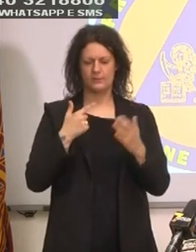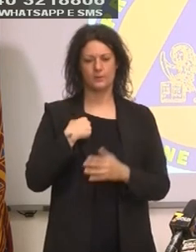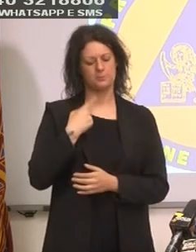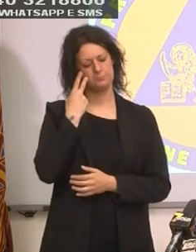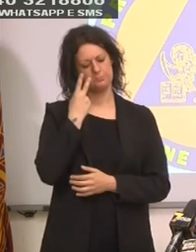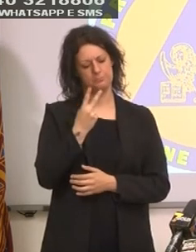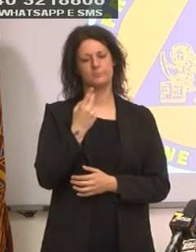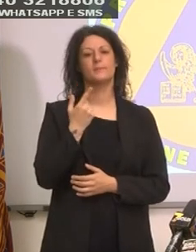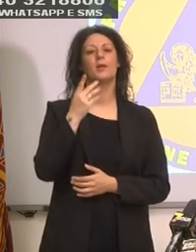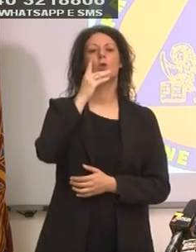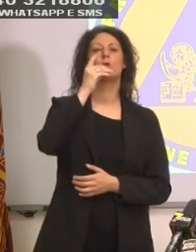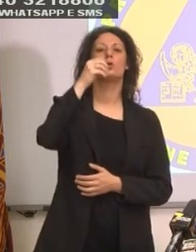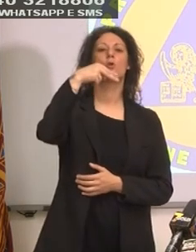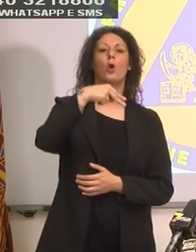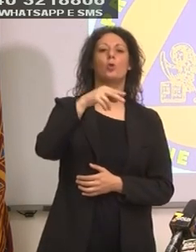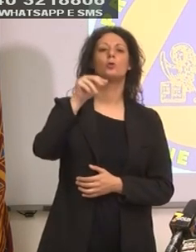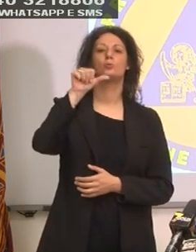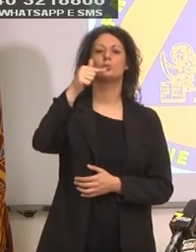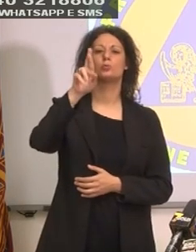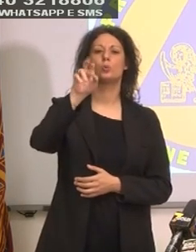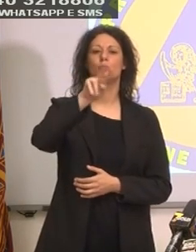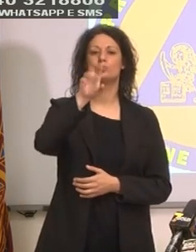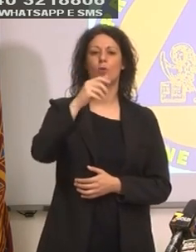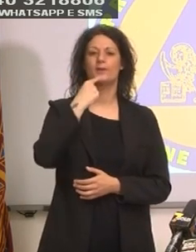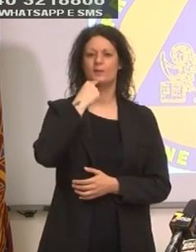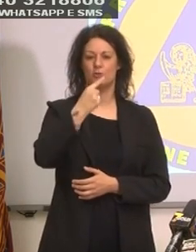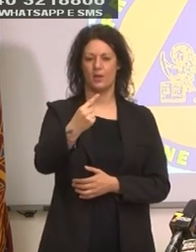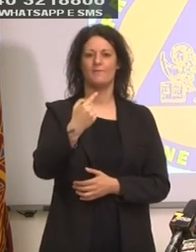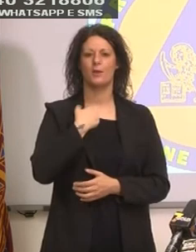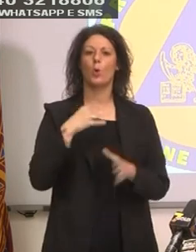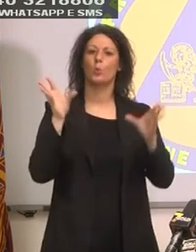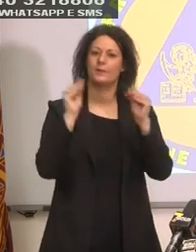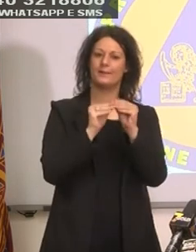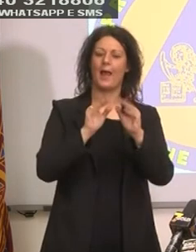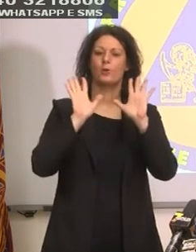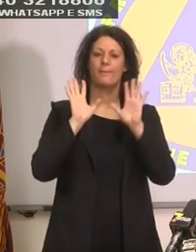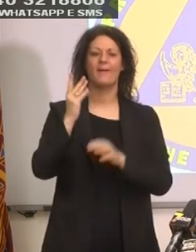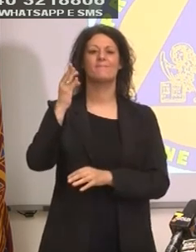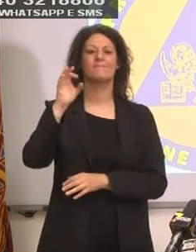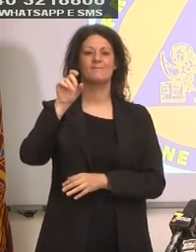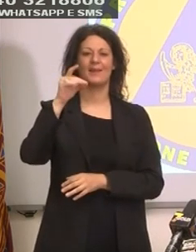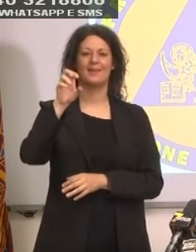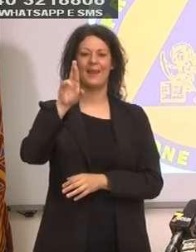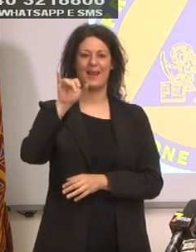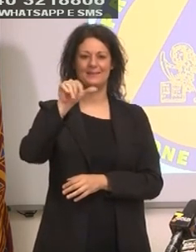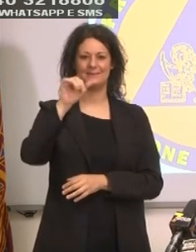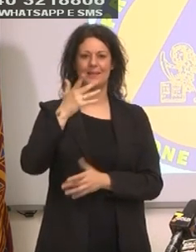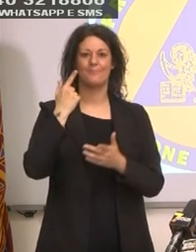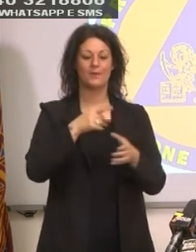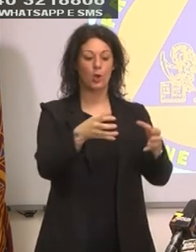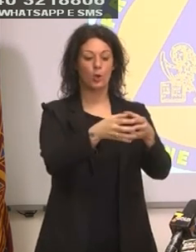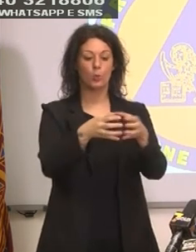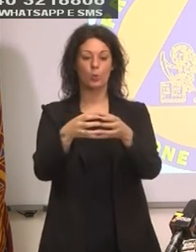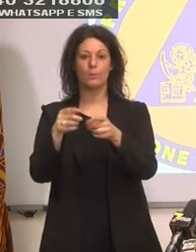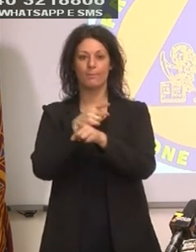sono federalista, sono unitario ma federalista impenitente. E la lettera è stata scritta da degli unitari ma